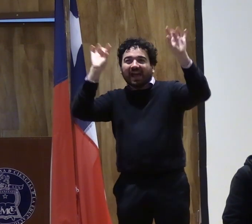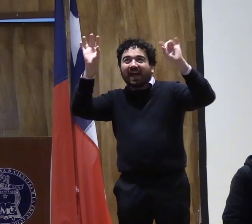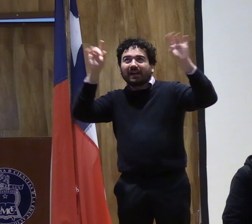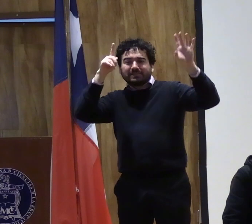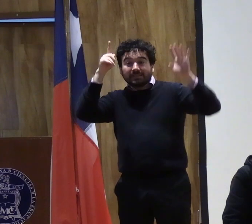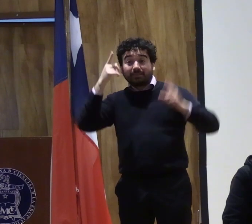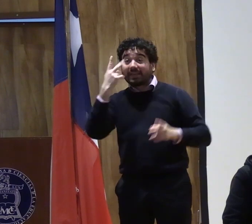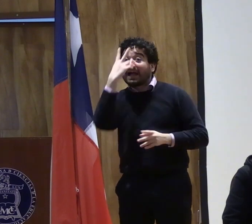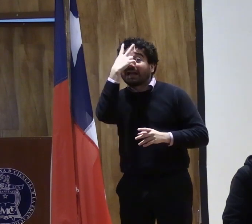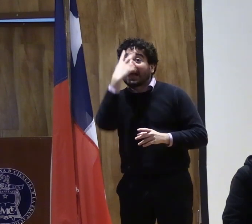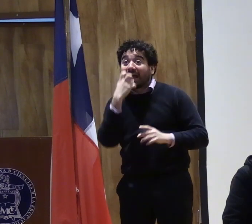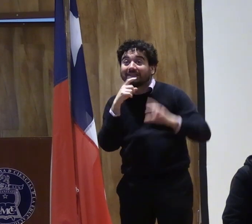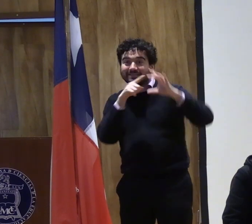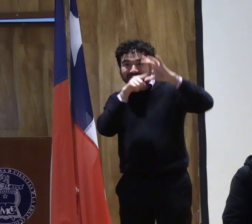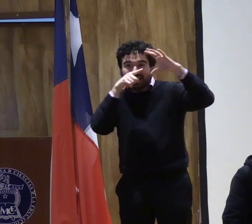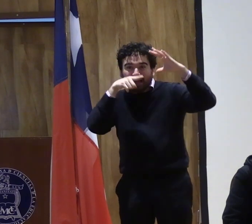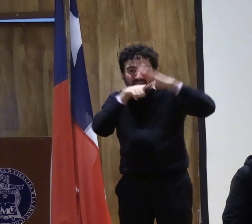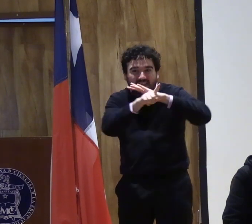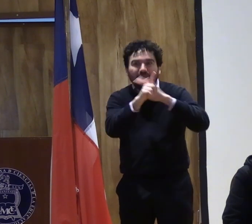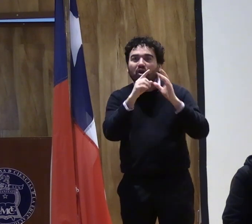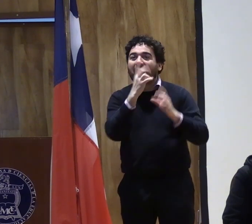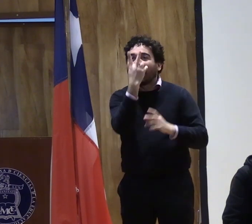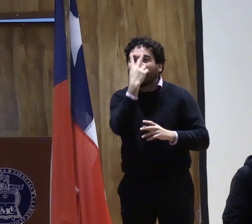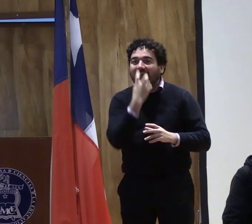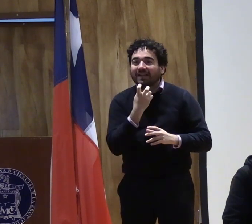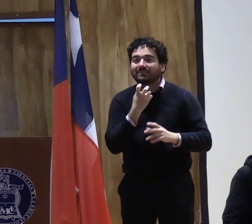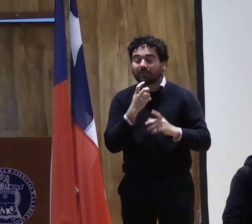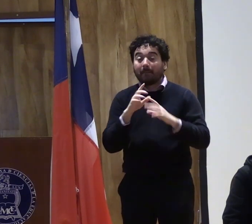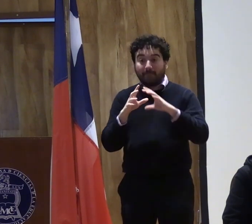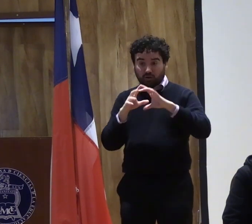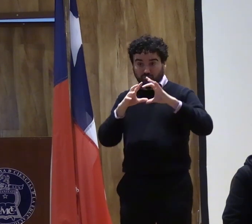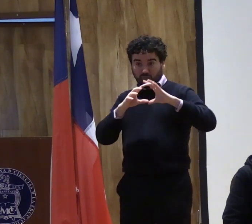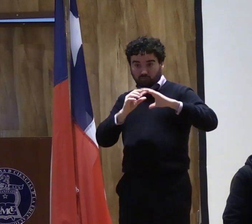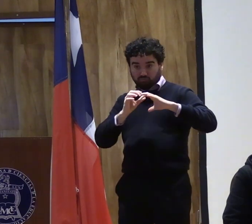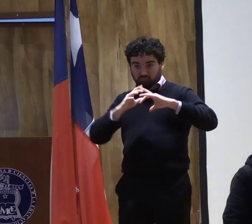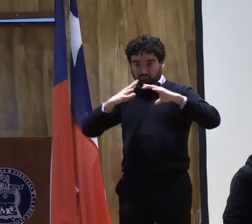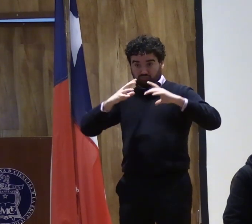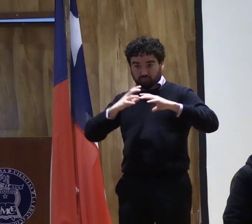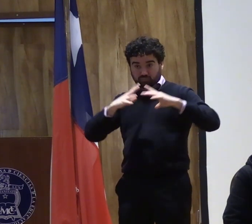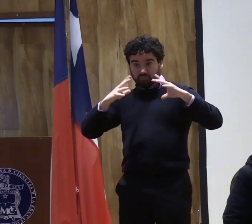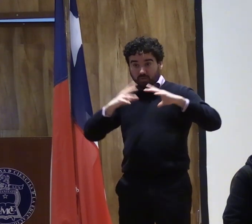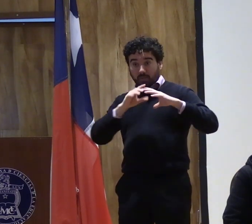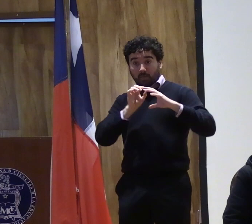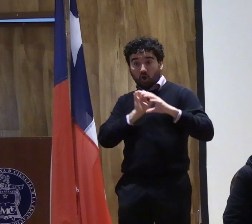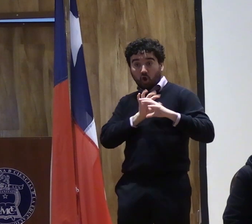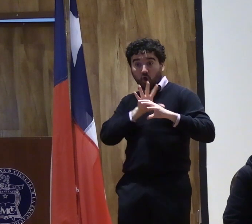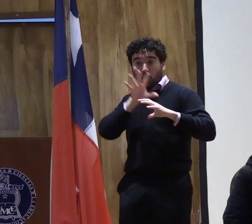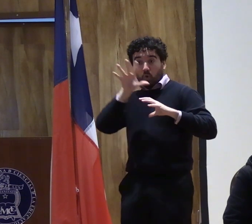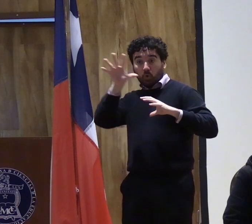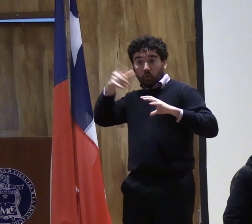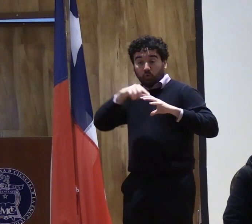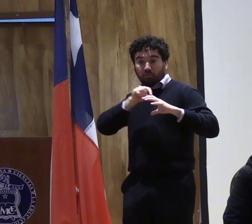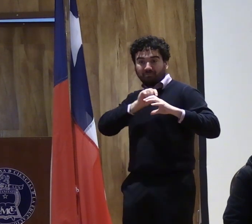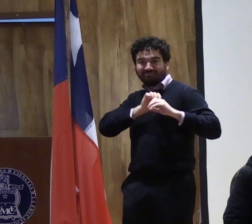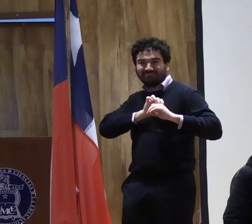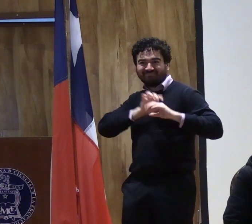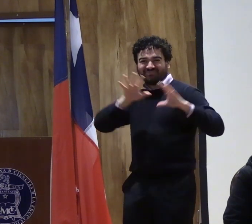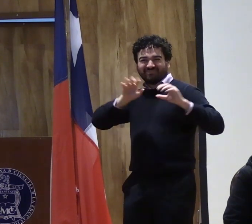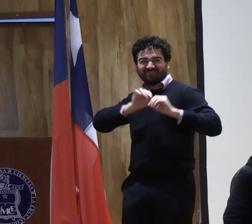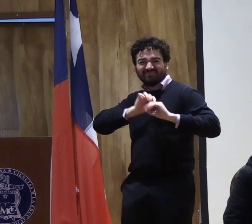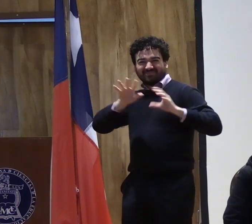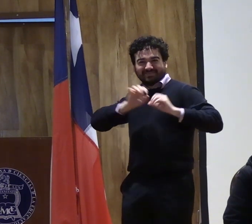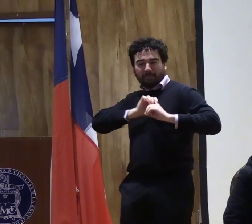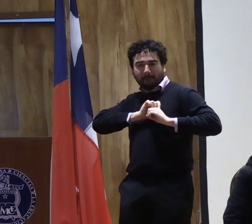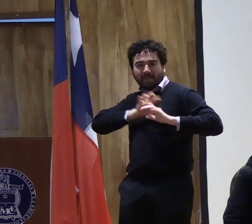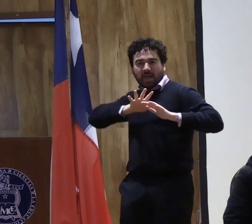pseudosuperficie, la fotósfera, la esfera de luz, emite una gran cantidad de energía para afuera y la estrella se iría